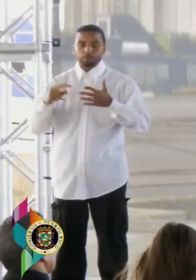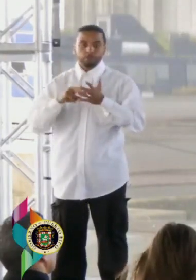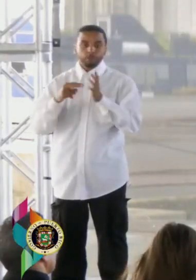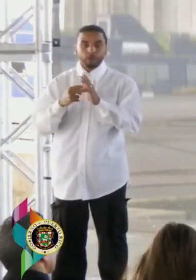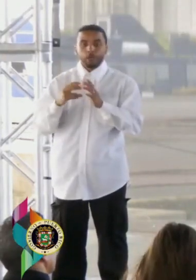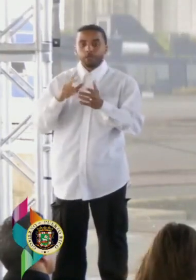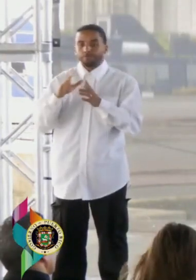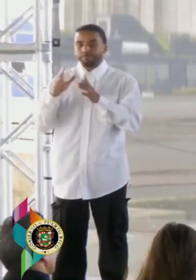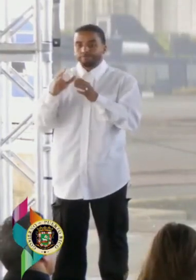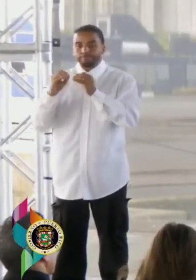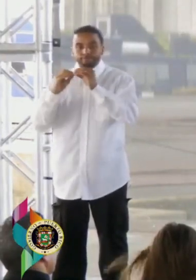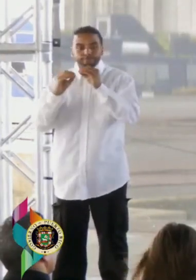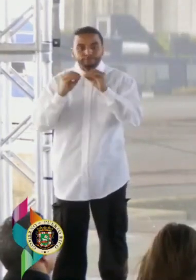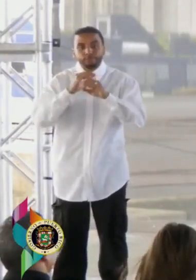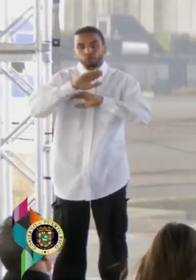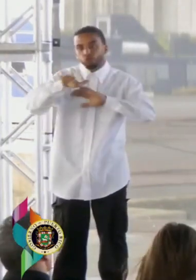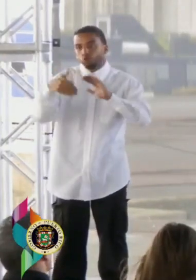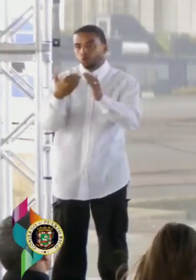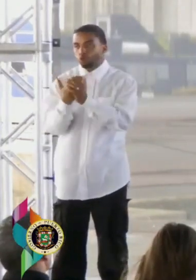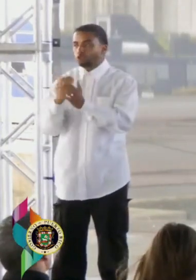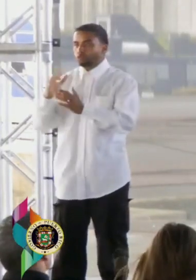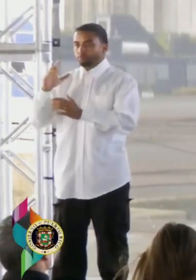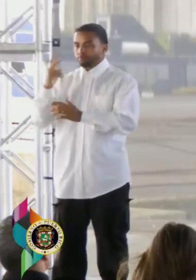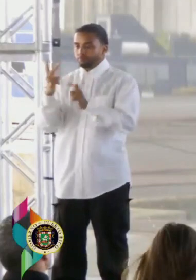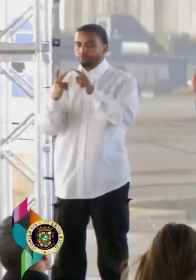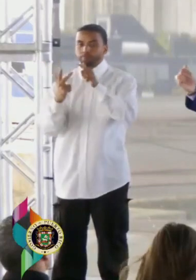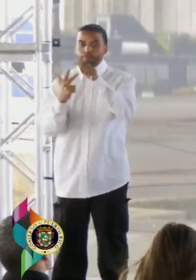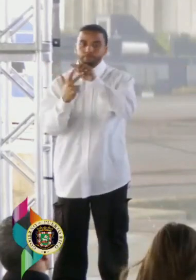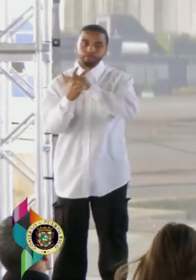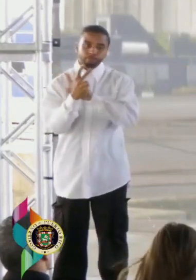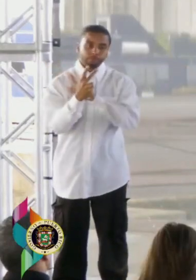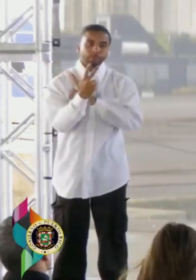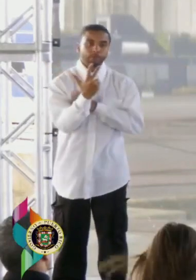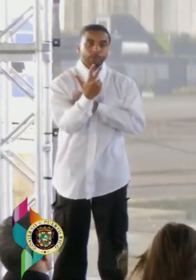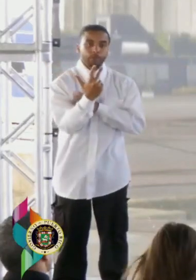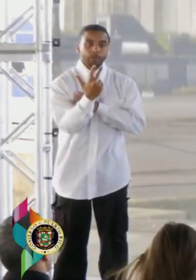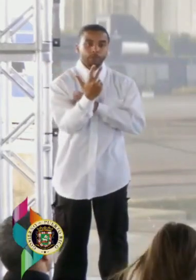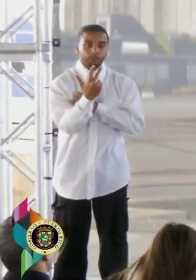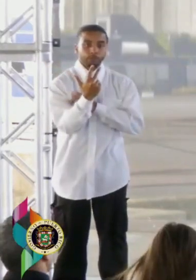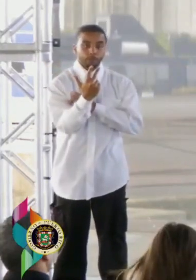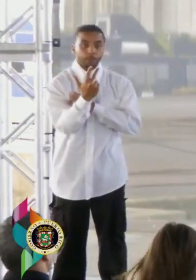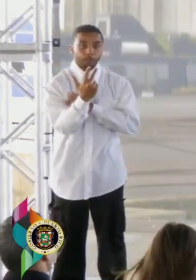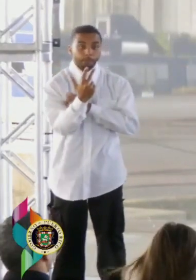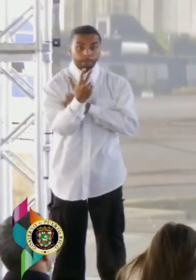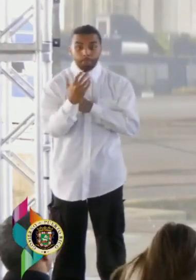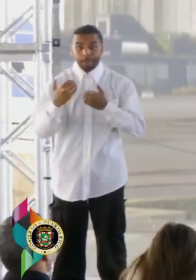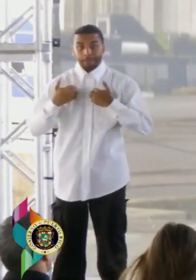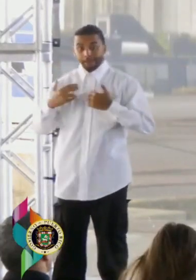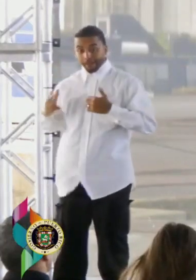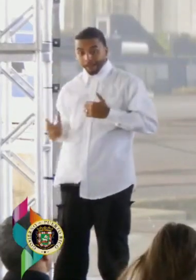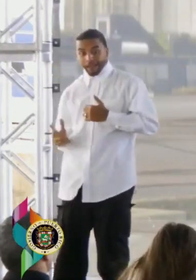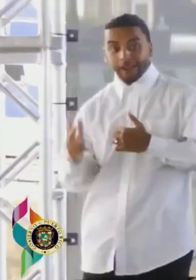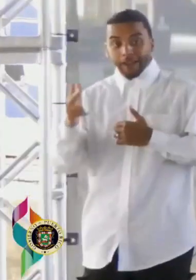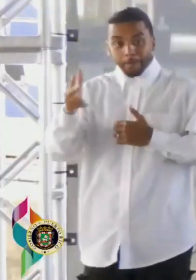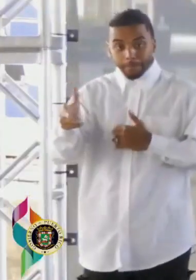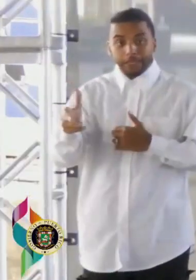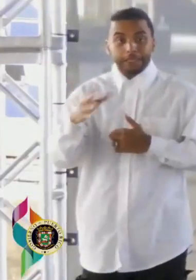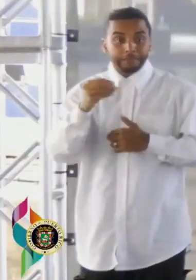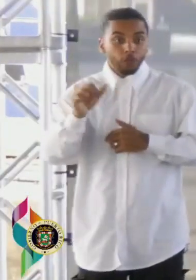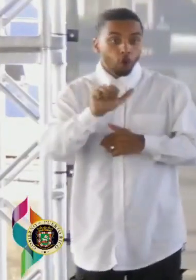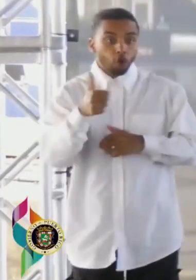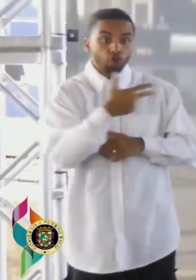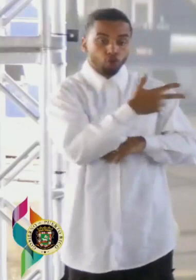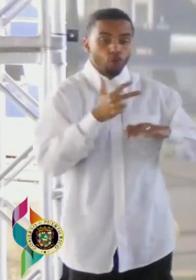esta rampa el espacio del estacionamiento y la otra rampa y la otra rampa y este muelle siendo la obra más sustancial y de Gran